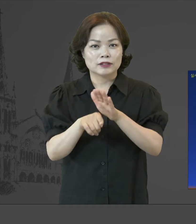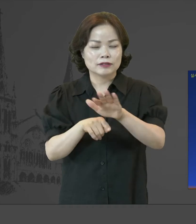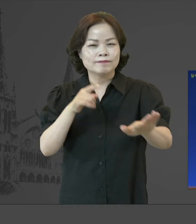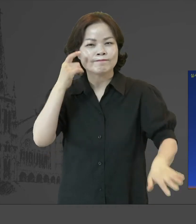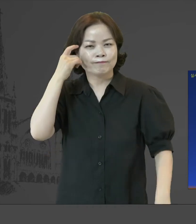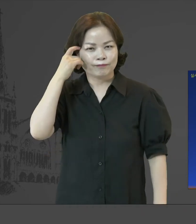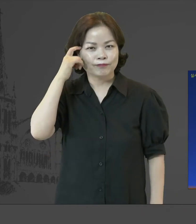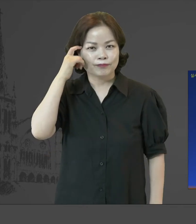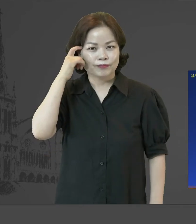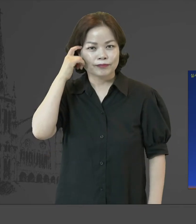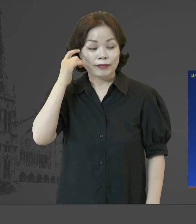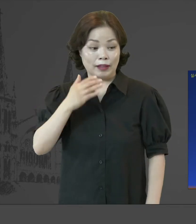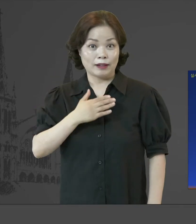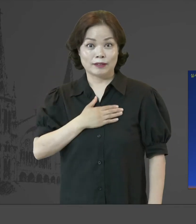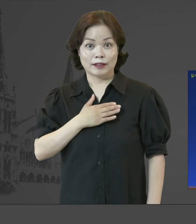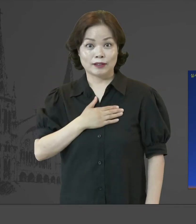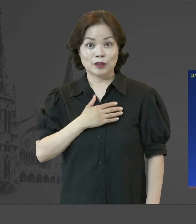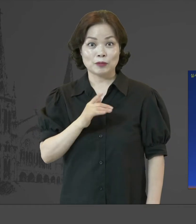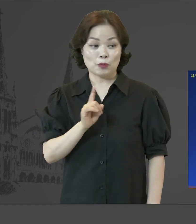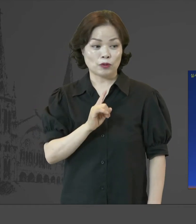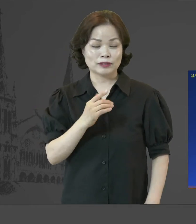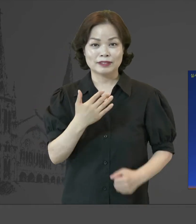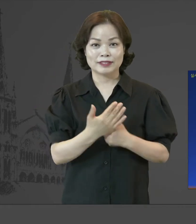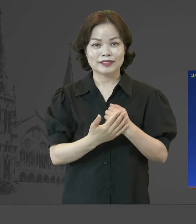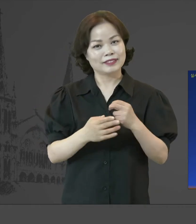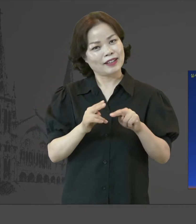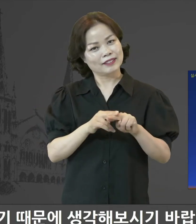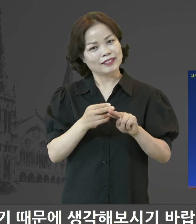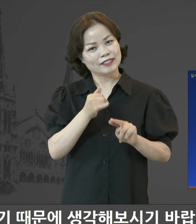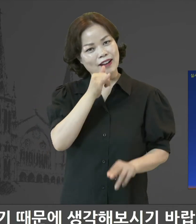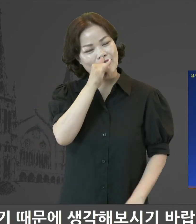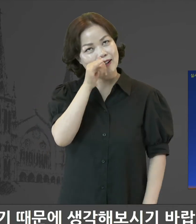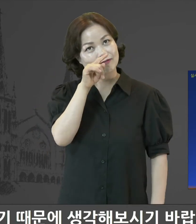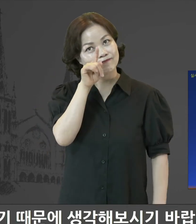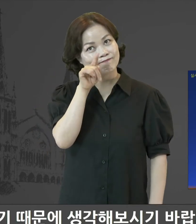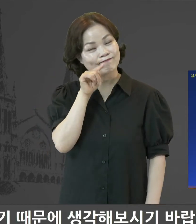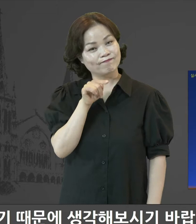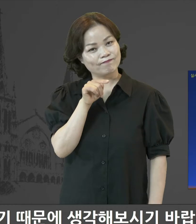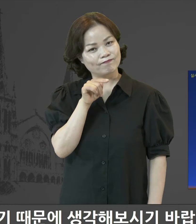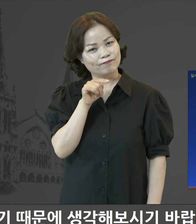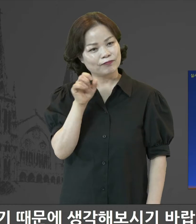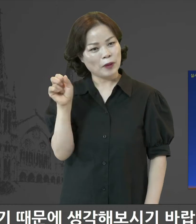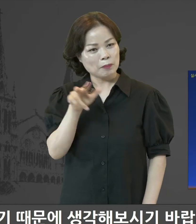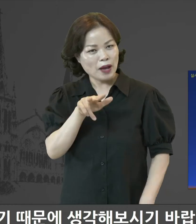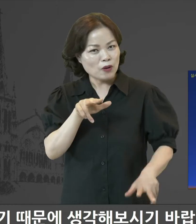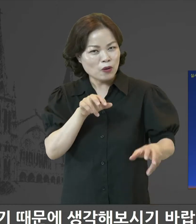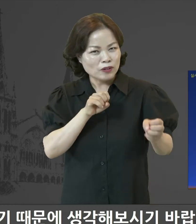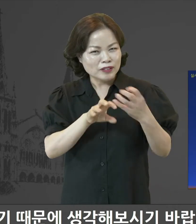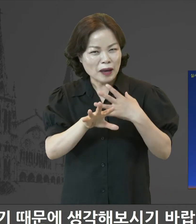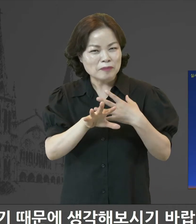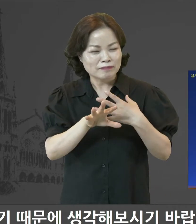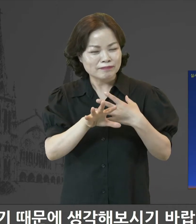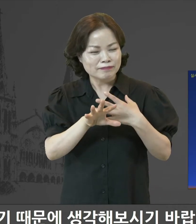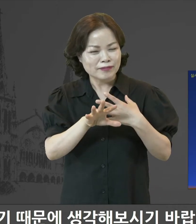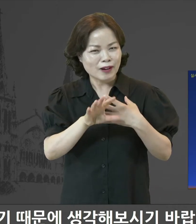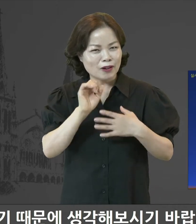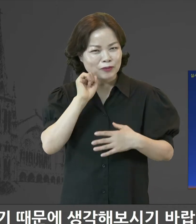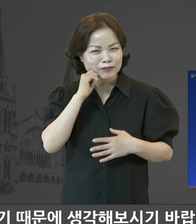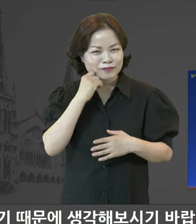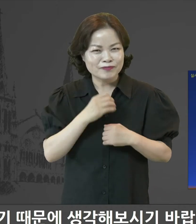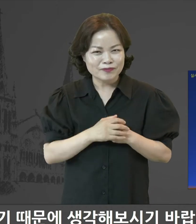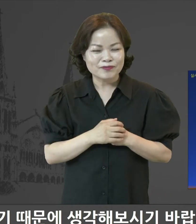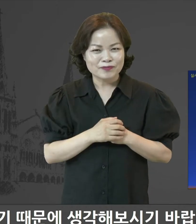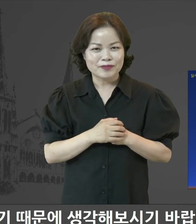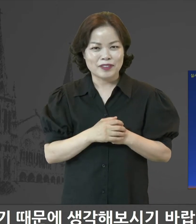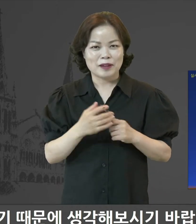보십시다. 나에게는 어떤 은사가 있습니까? 바로 답하기 어려운 분들이 제법 있으실 것 같습니다. 그러면